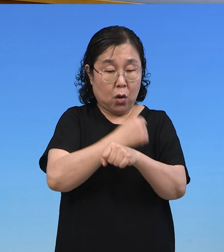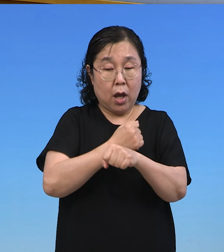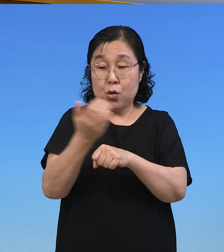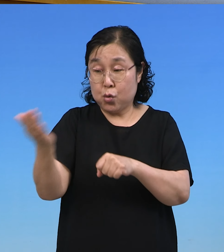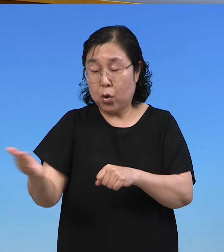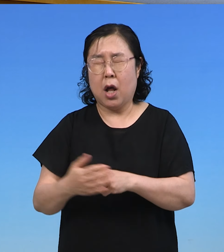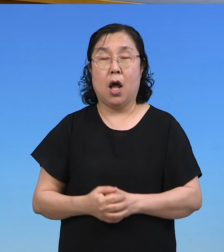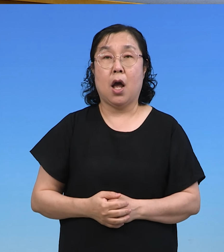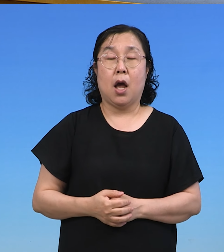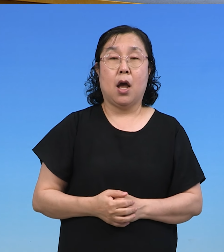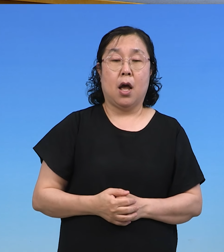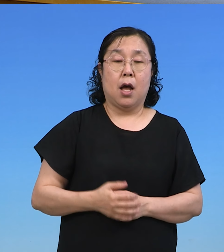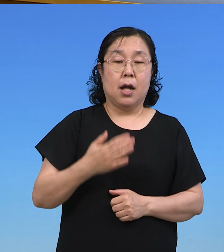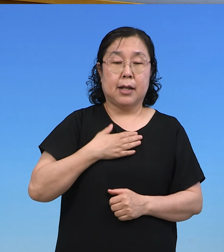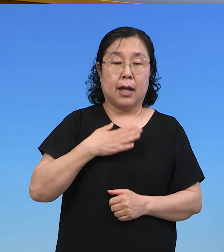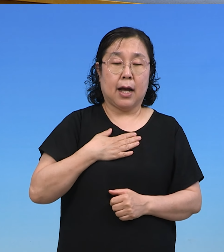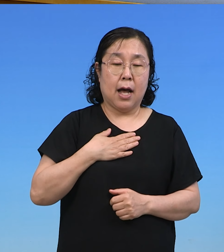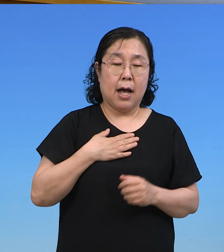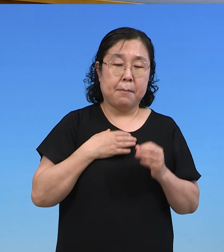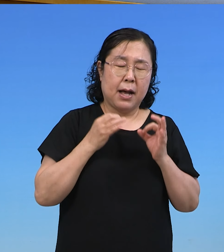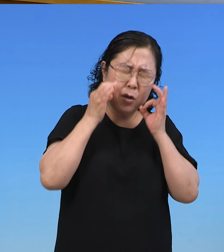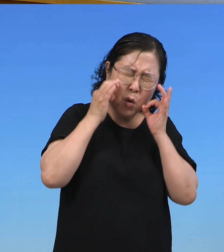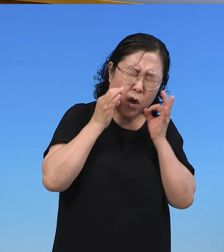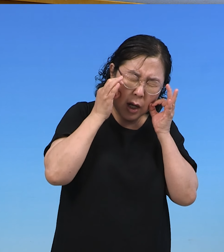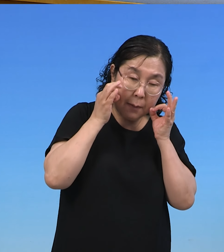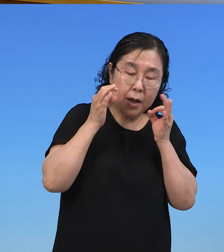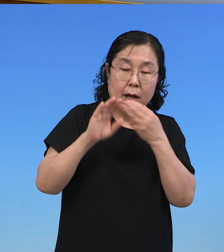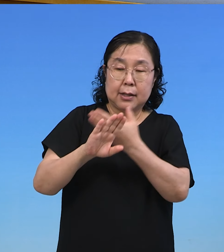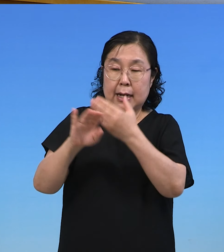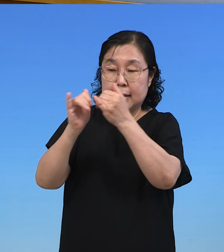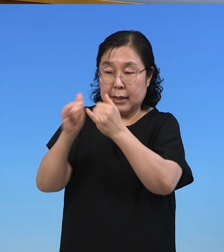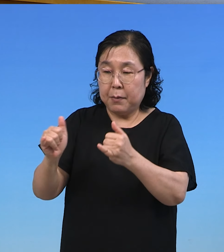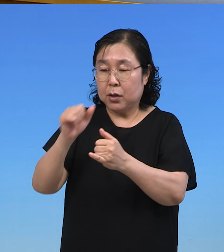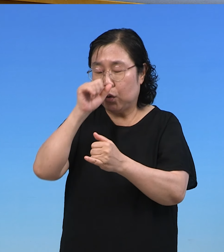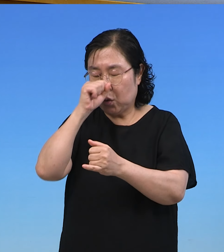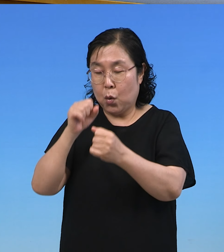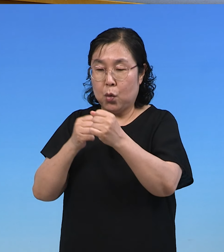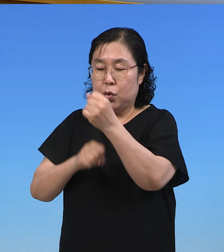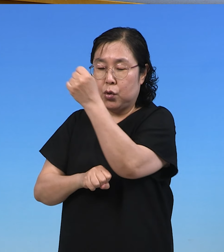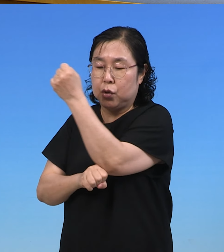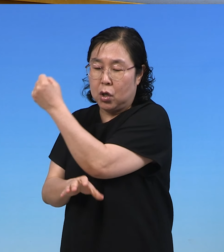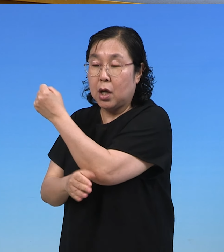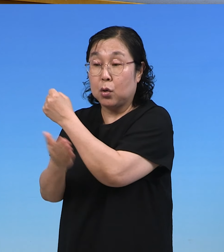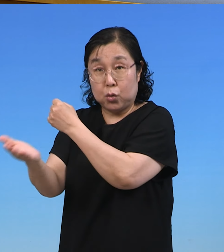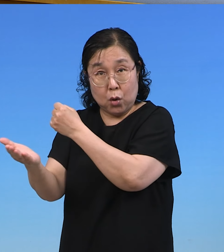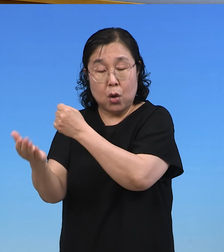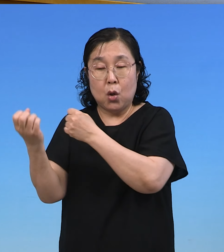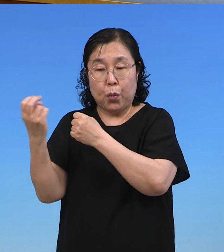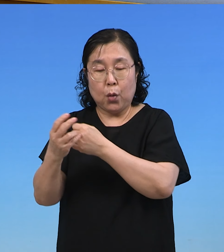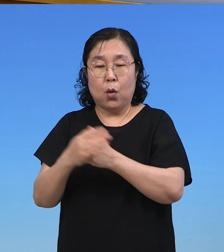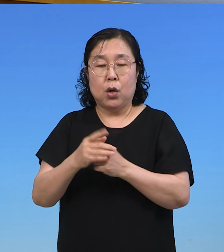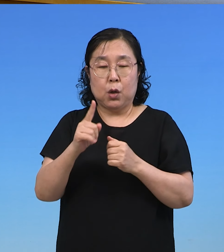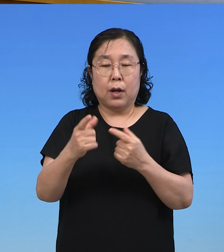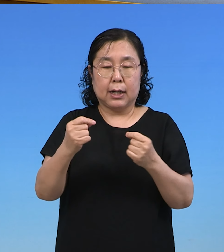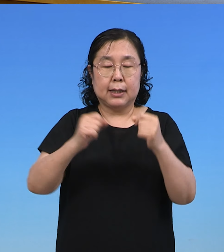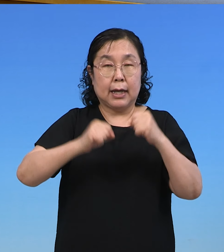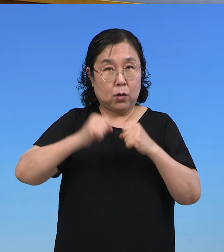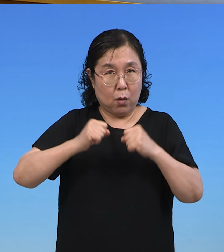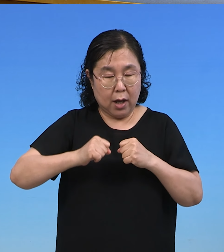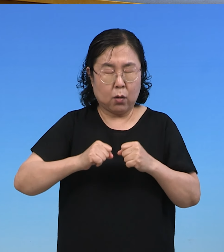몸부림이 상대방에게도 좋은 영향을 주지만 겪어보니까 이게 날 평화롭게 만들더라는 거예요.